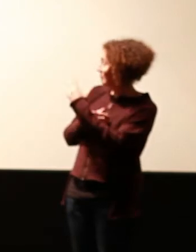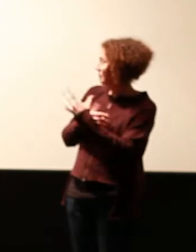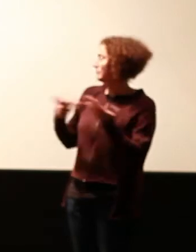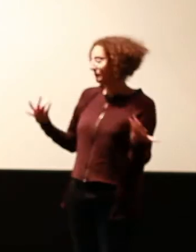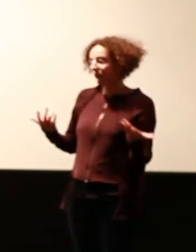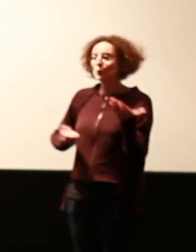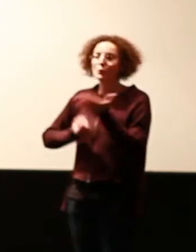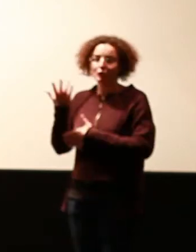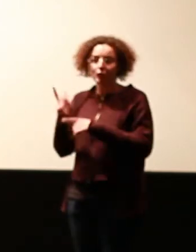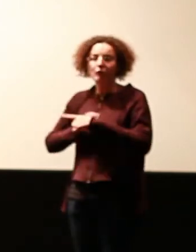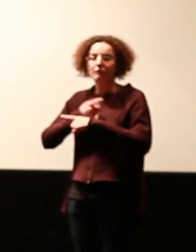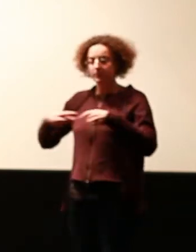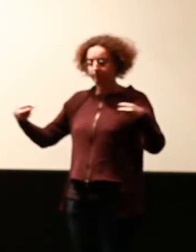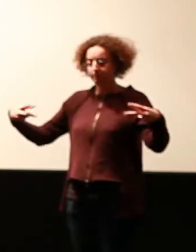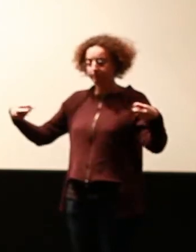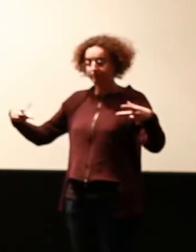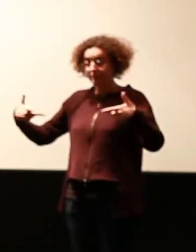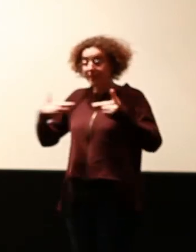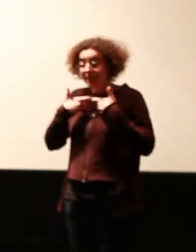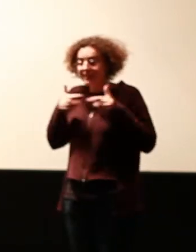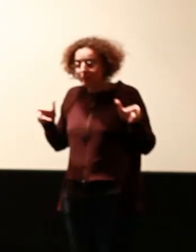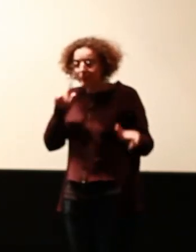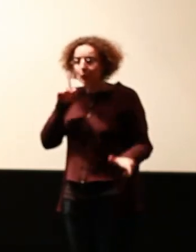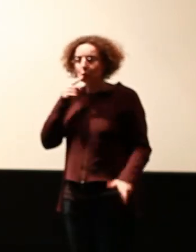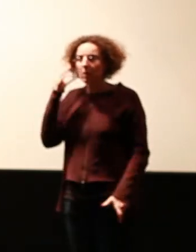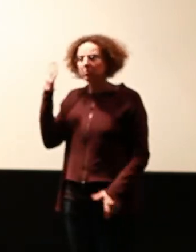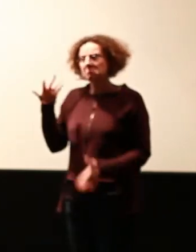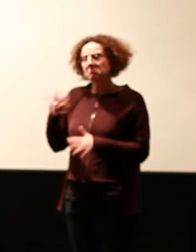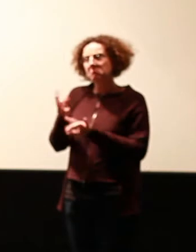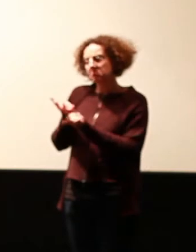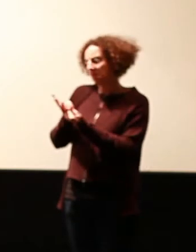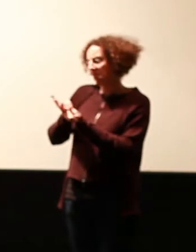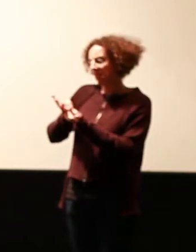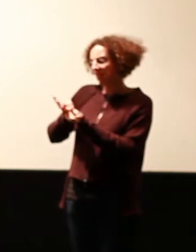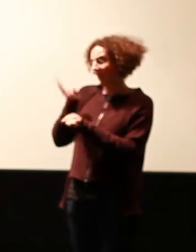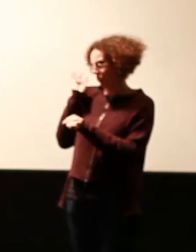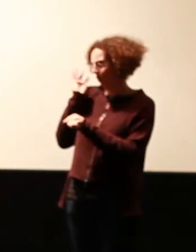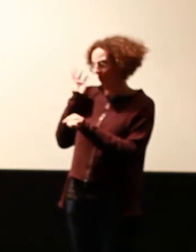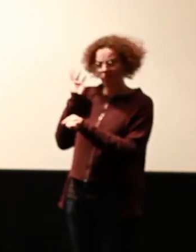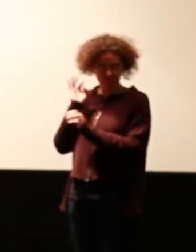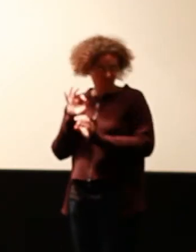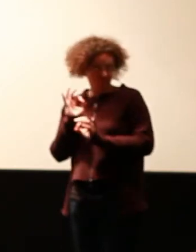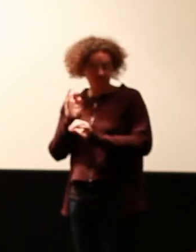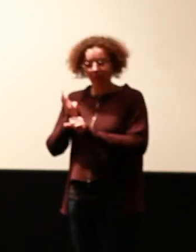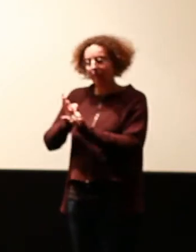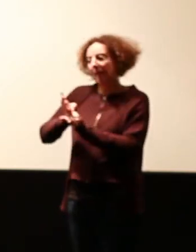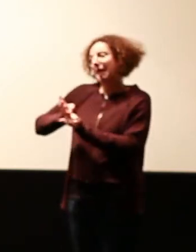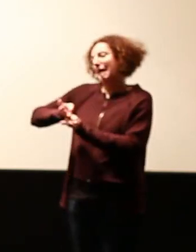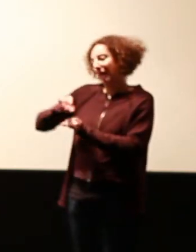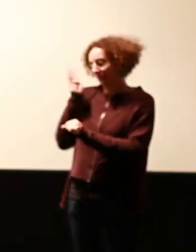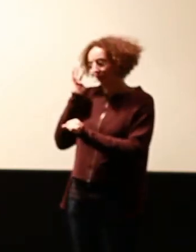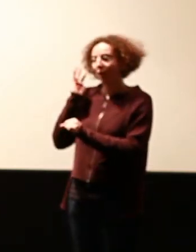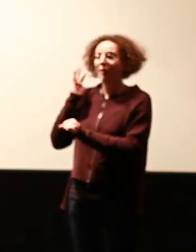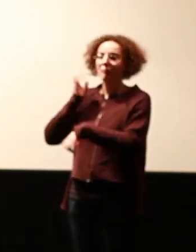et malentendant. Ça fait maintenant, depuis presque 4 ans, je crois, qu'on organise ce type